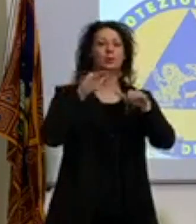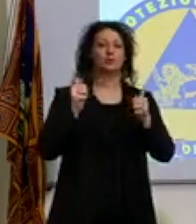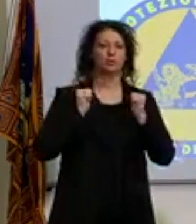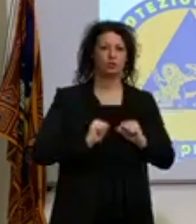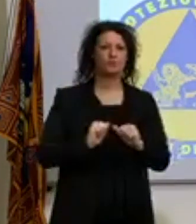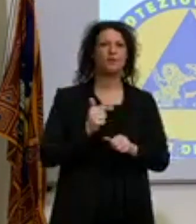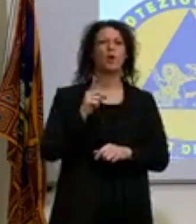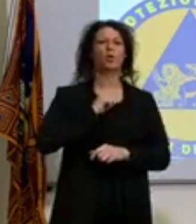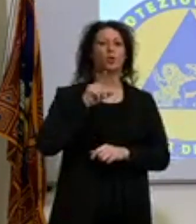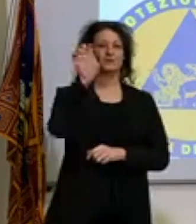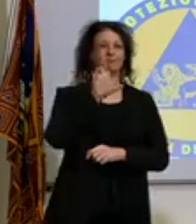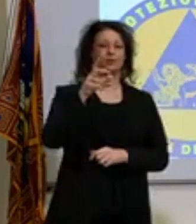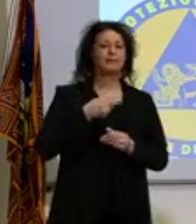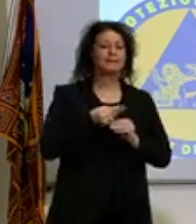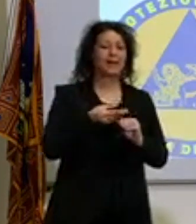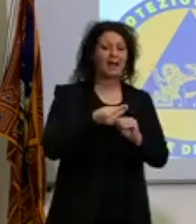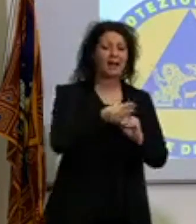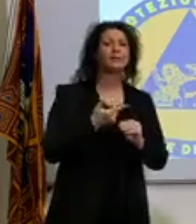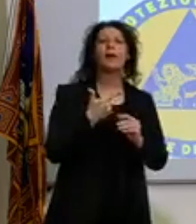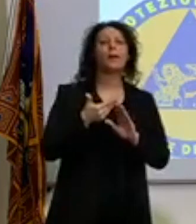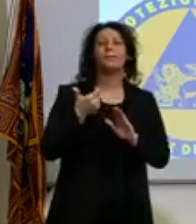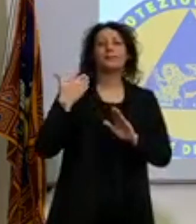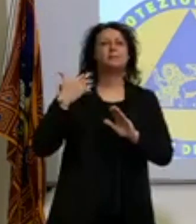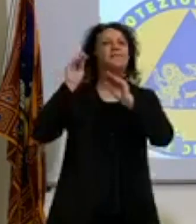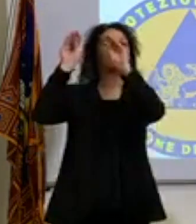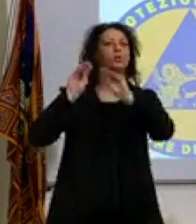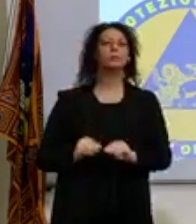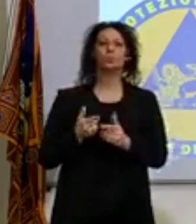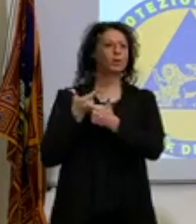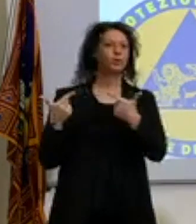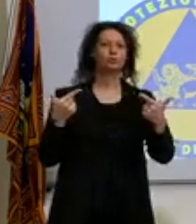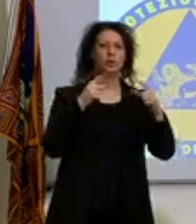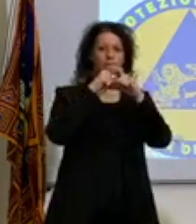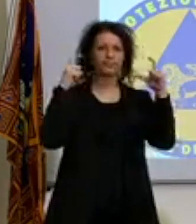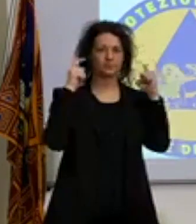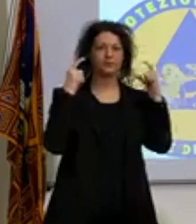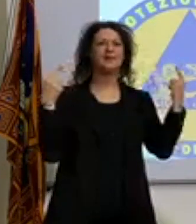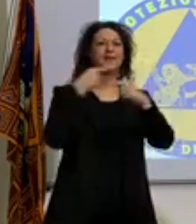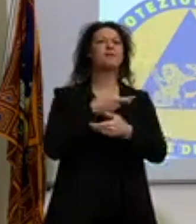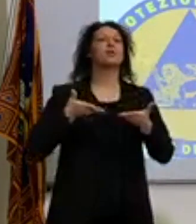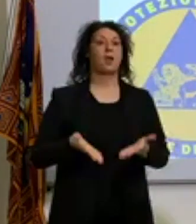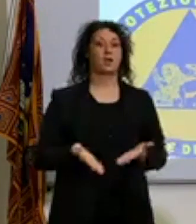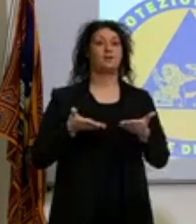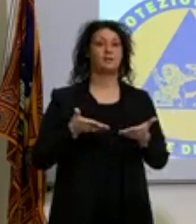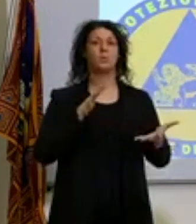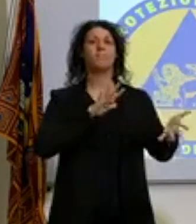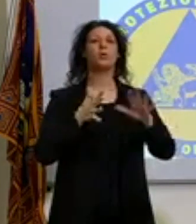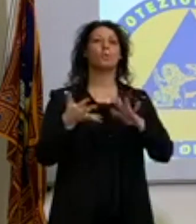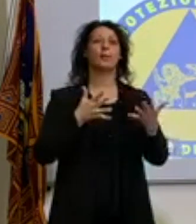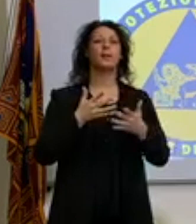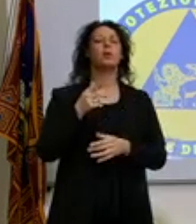perché non avevamo forniture. Adesso siamo in una condizione nella quale forniamo alle ULS più o meno